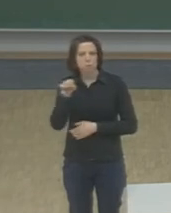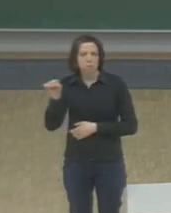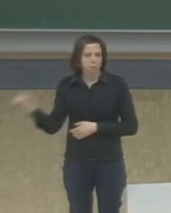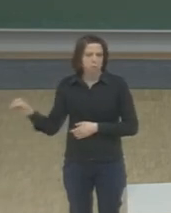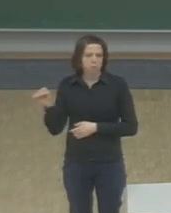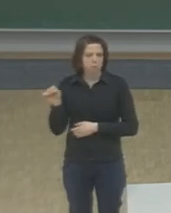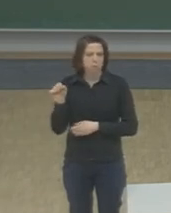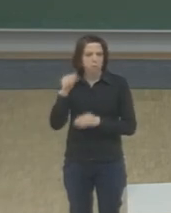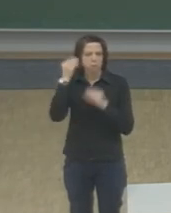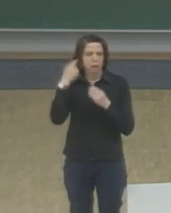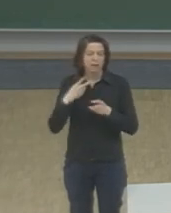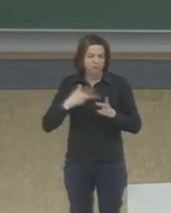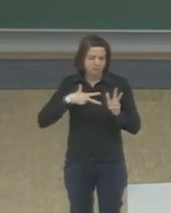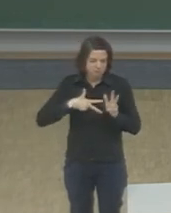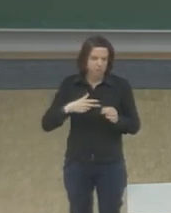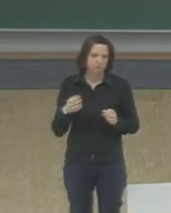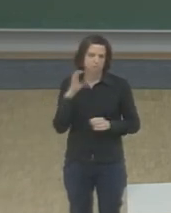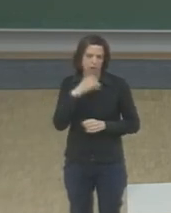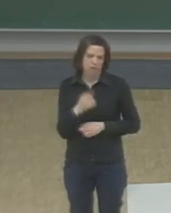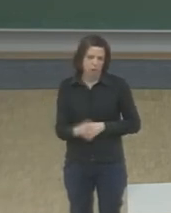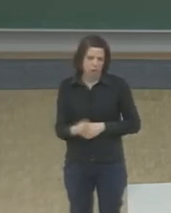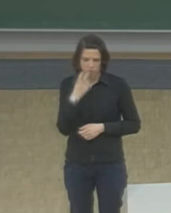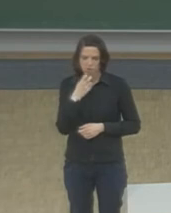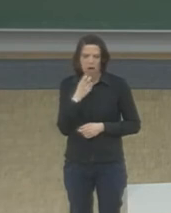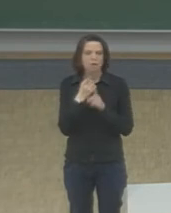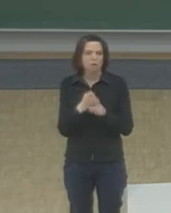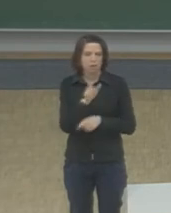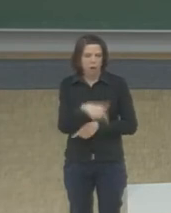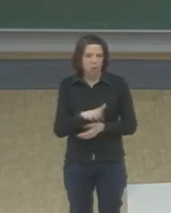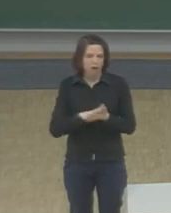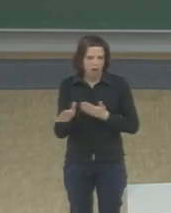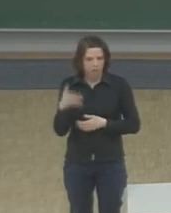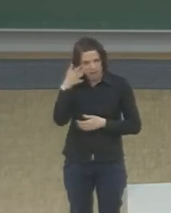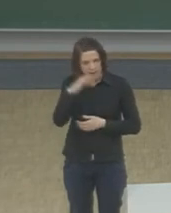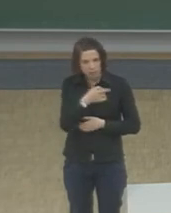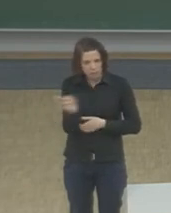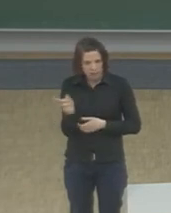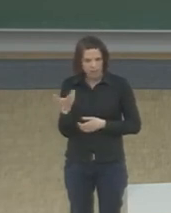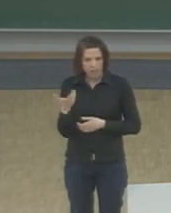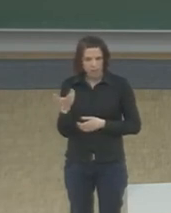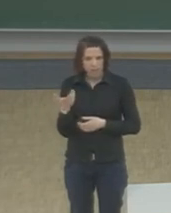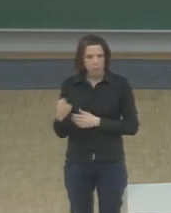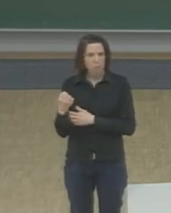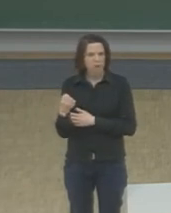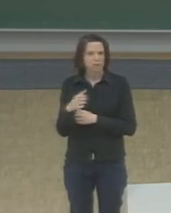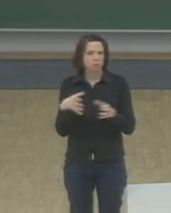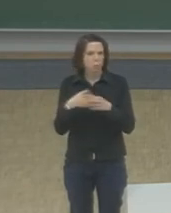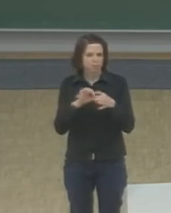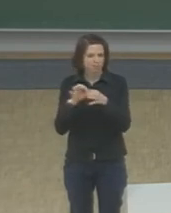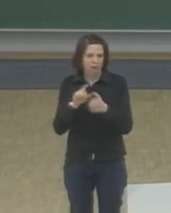können, wenn man also als Laie brav befolgte, was die Experten und die mit ihnen eventuell verbundenen Machtgruppen